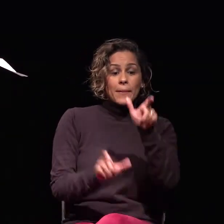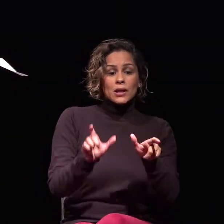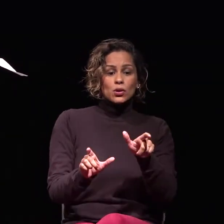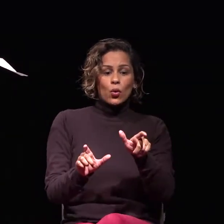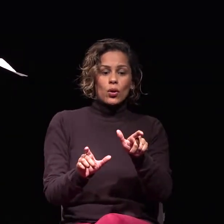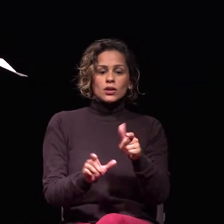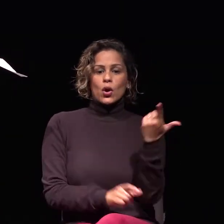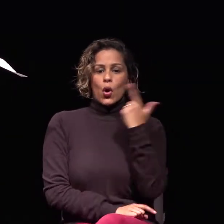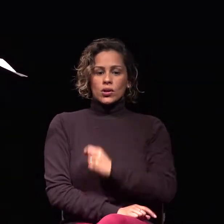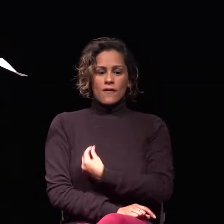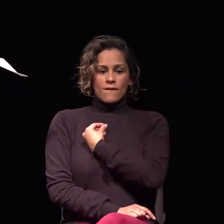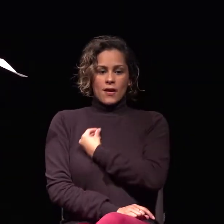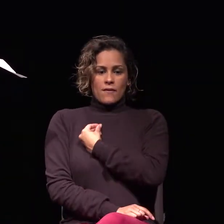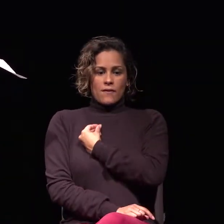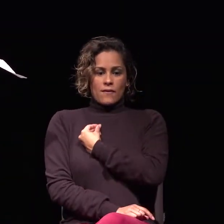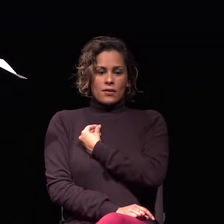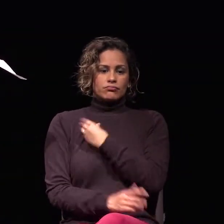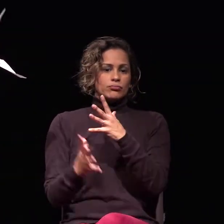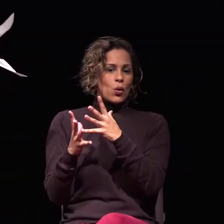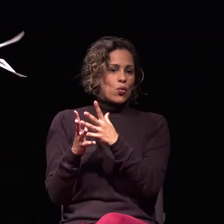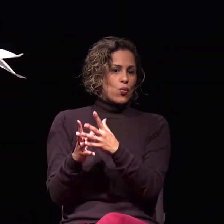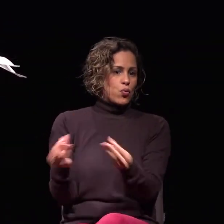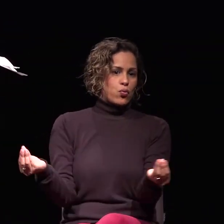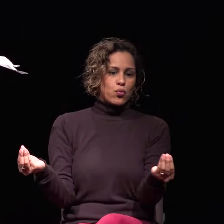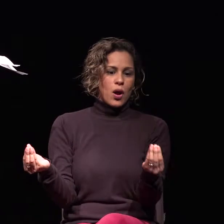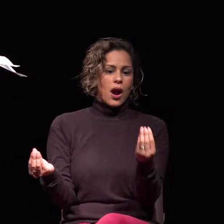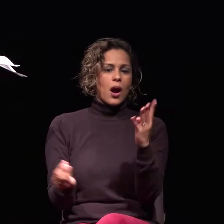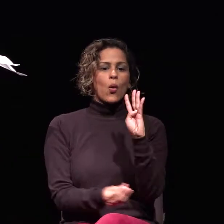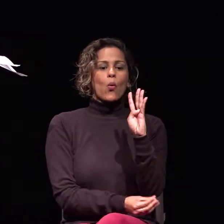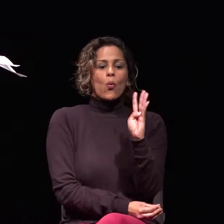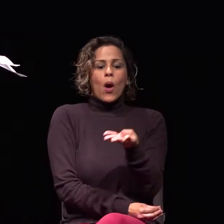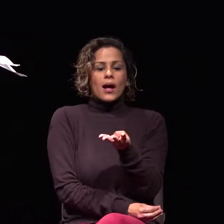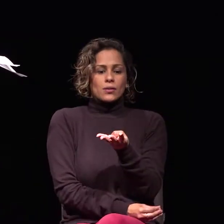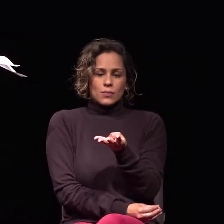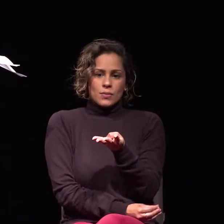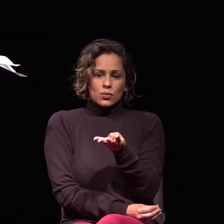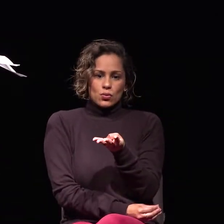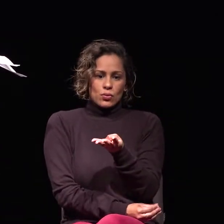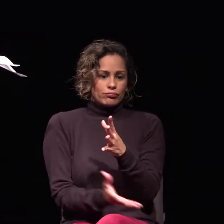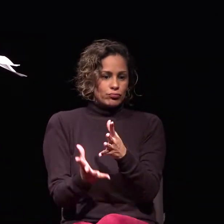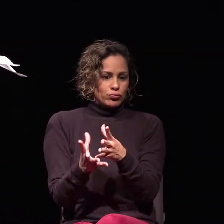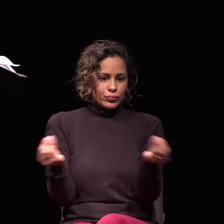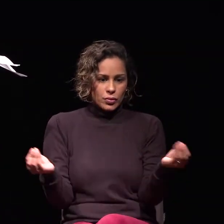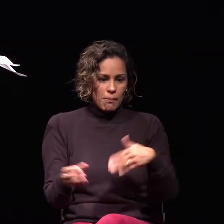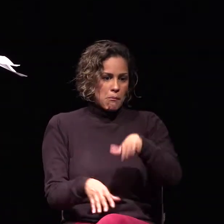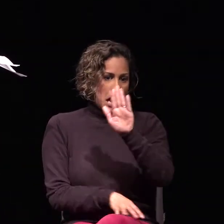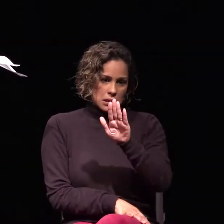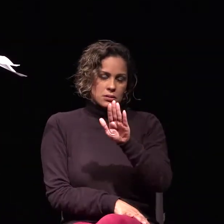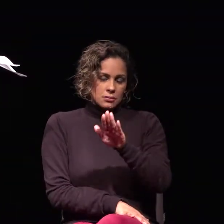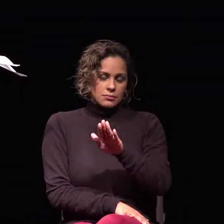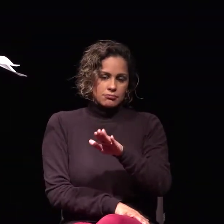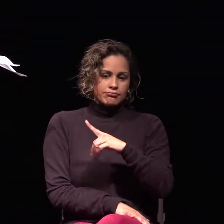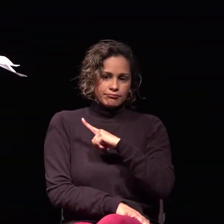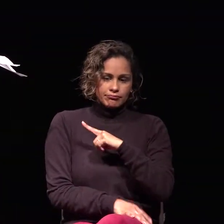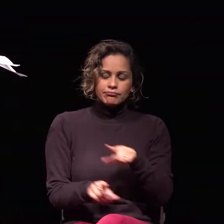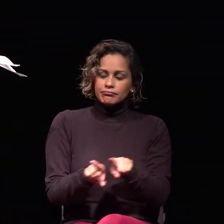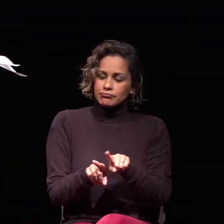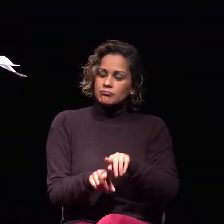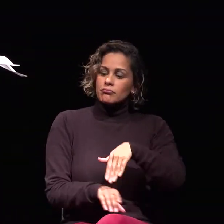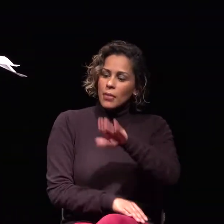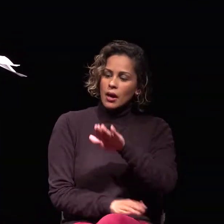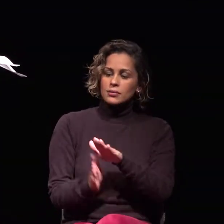4.800 desaparecidos desse lugar, né? Tem um outro também aqui, porque a gente encontra mais bibliografia do